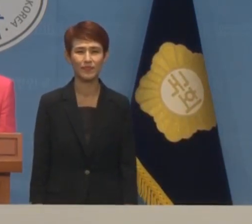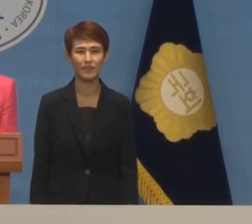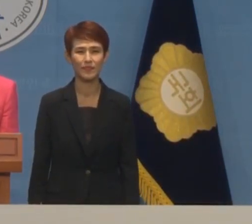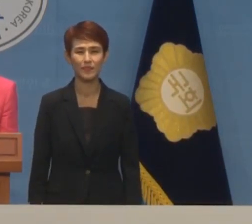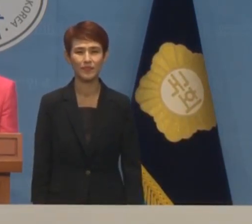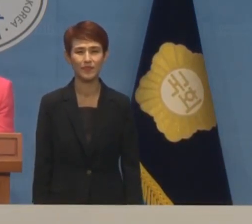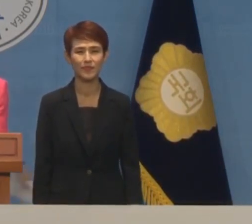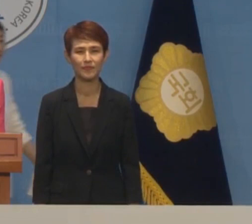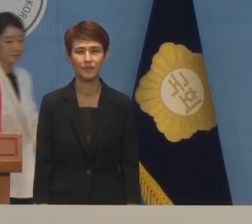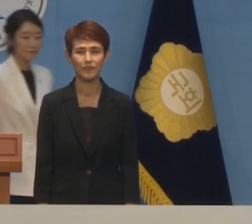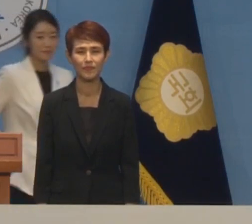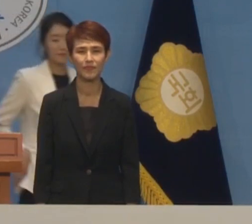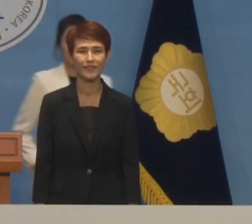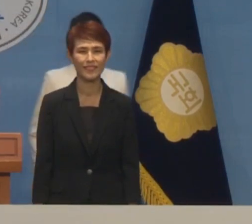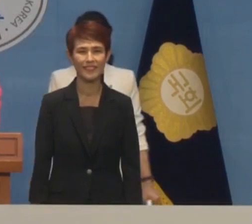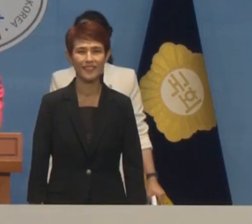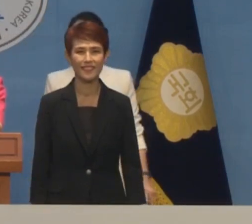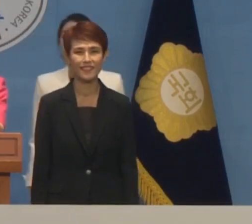오셨습니다. 네.